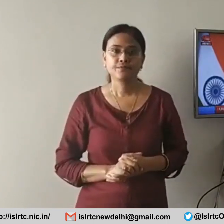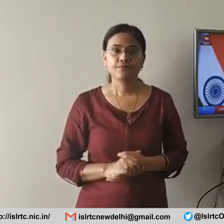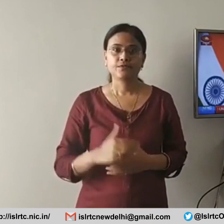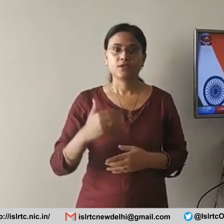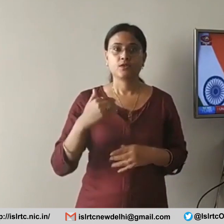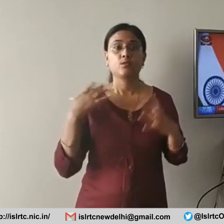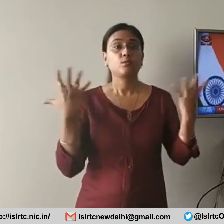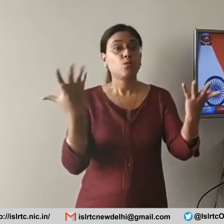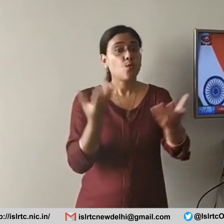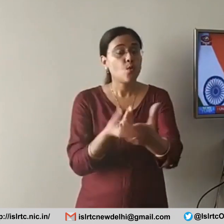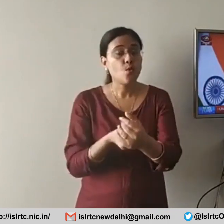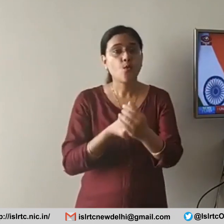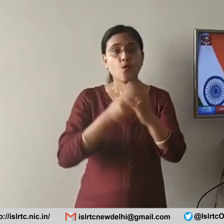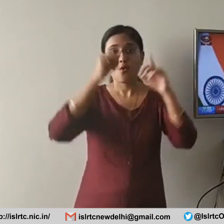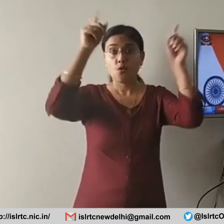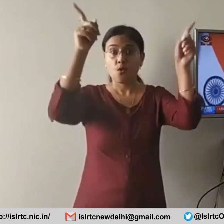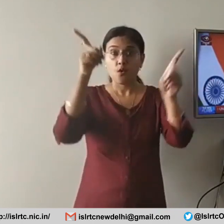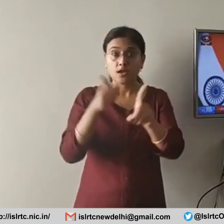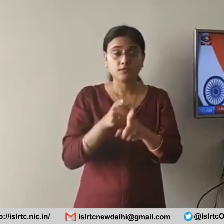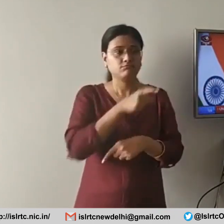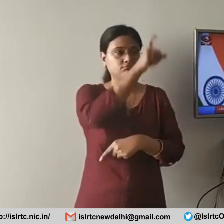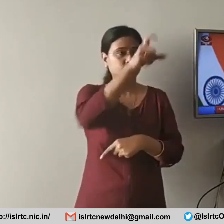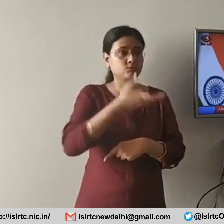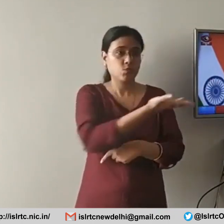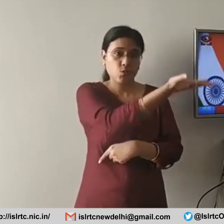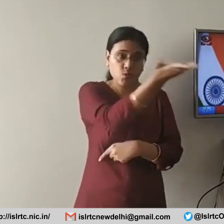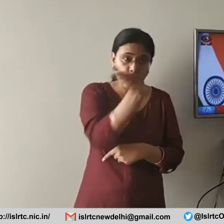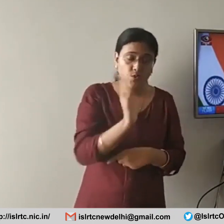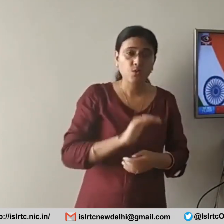मैं सभी देशवासियों की तरफ से